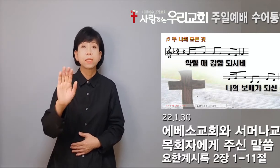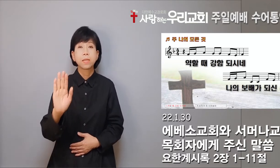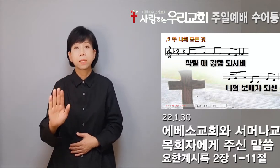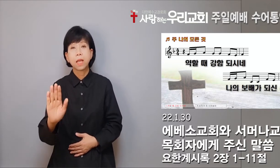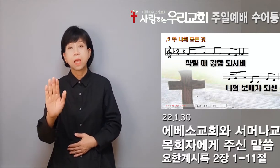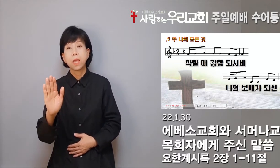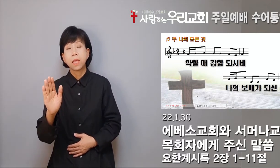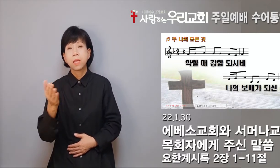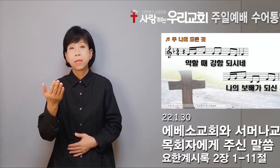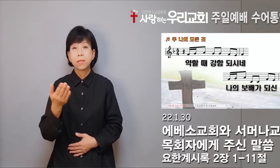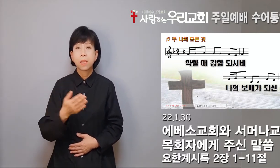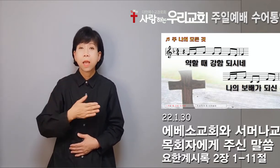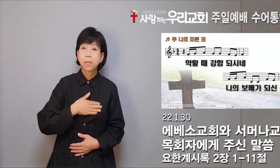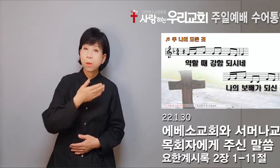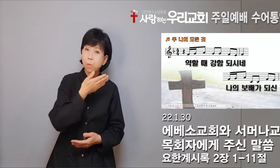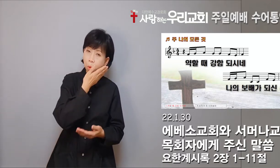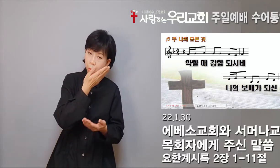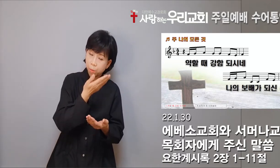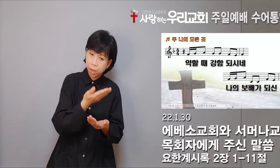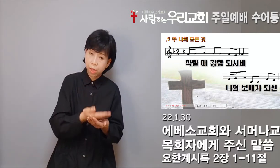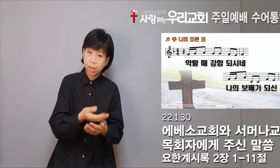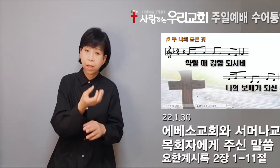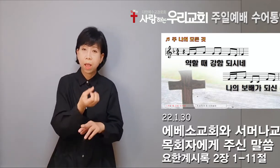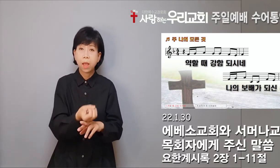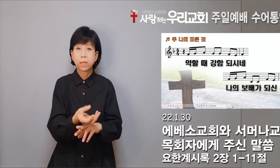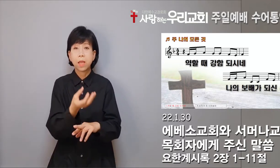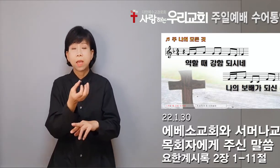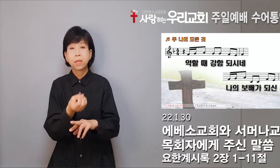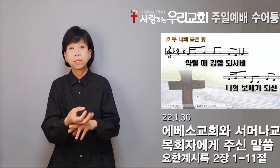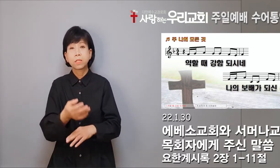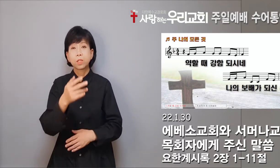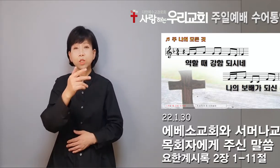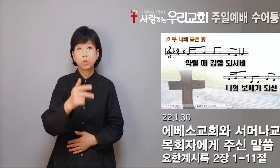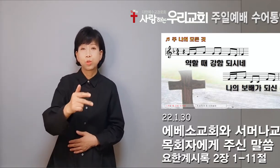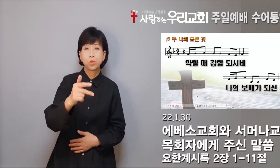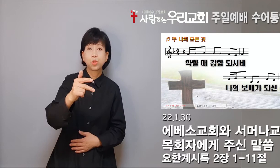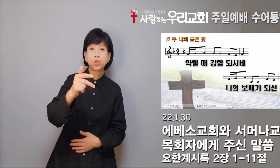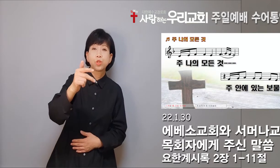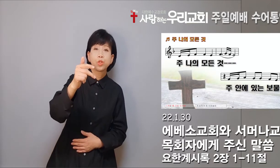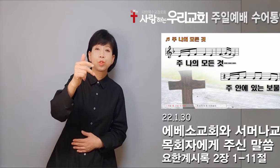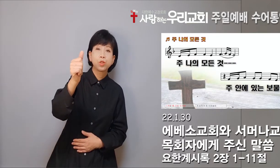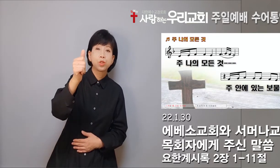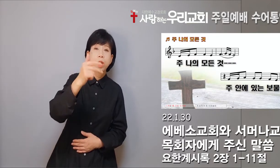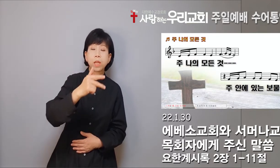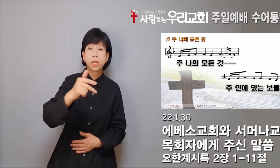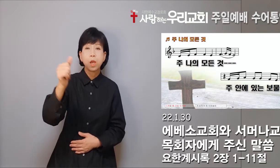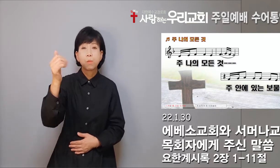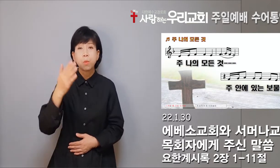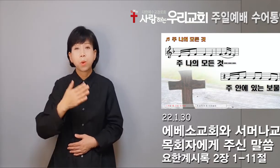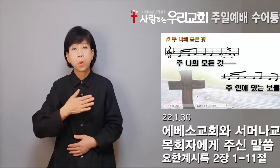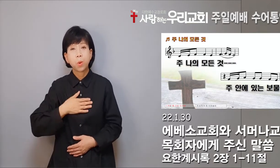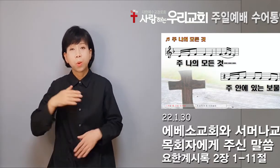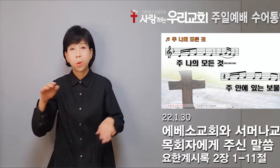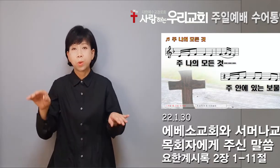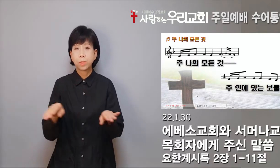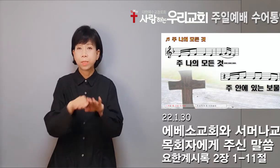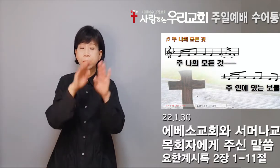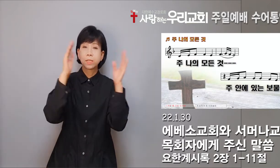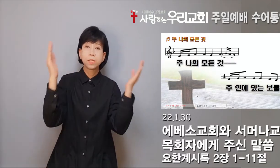강함 대신에 나의 보배가 되신 주